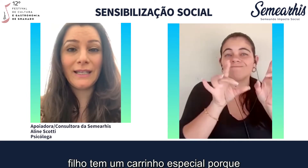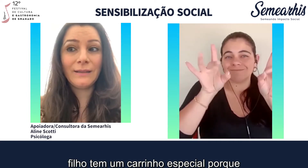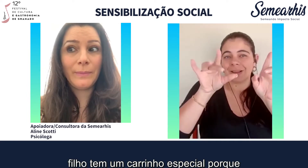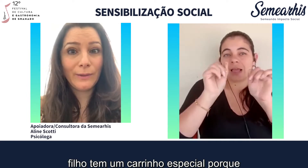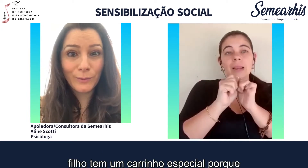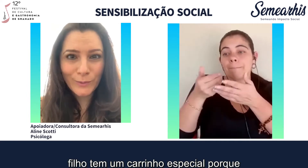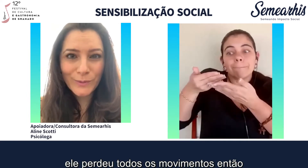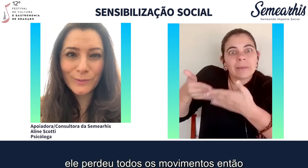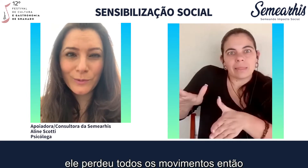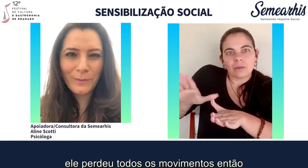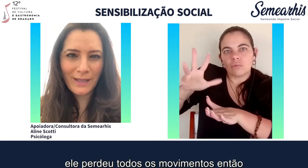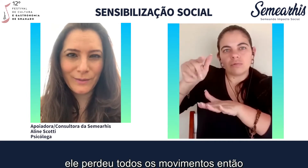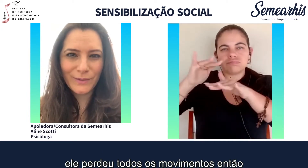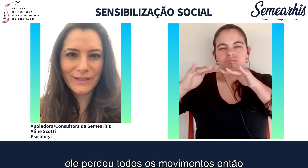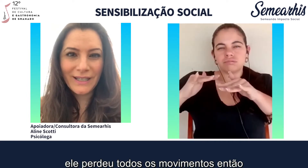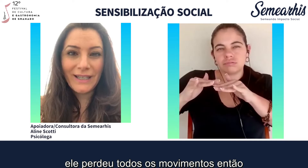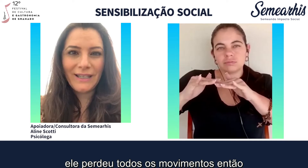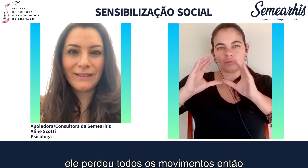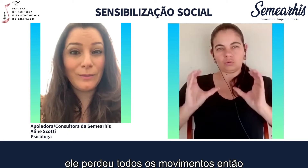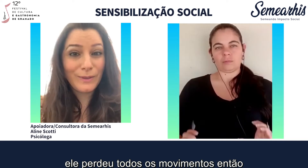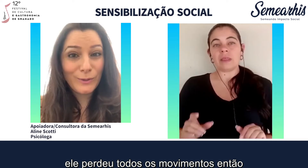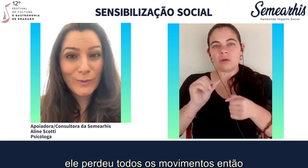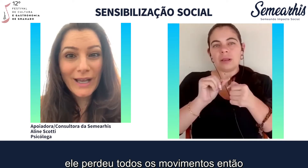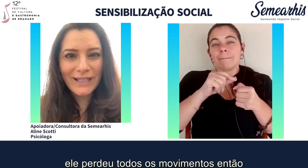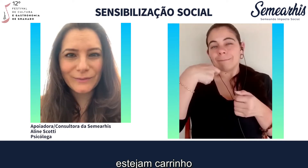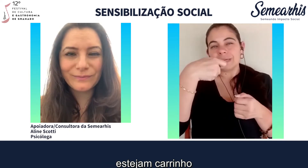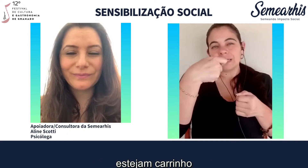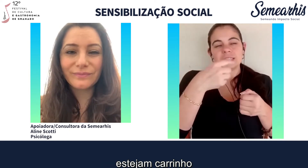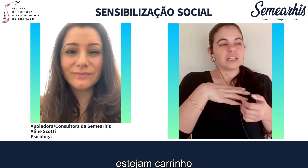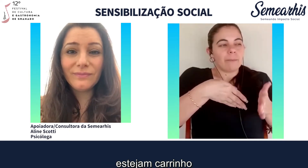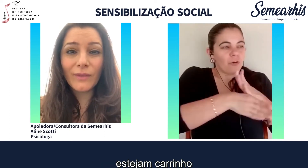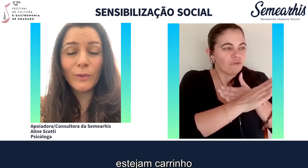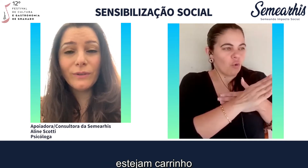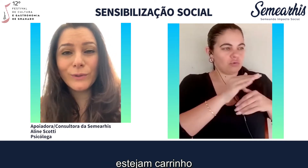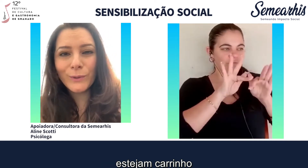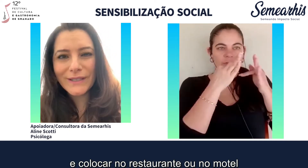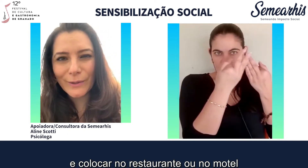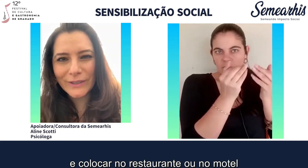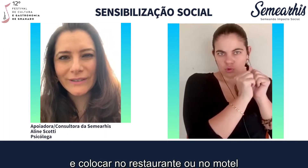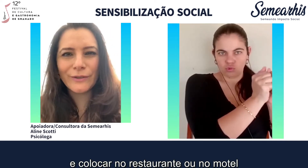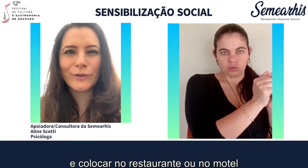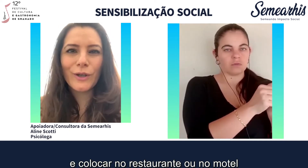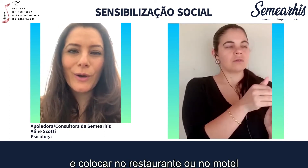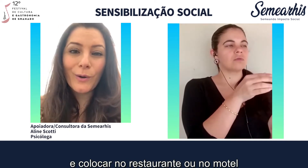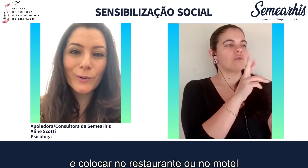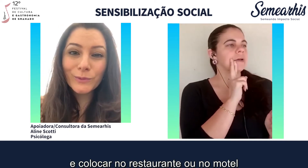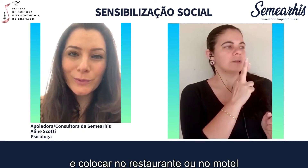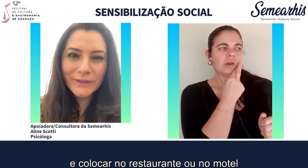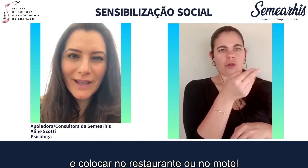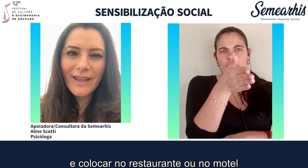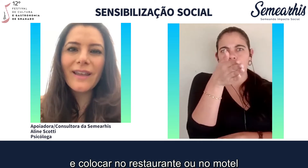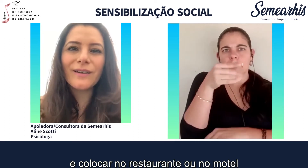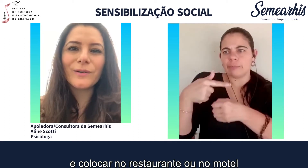porque ele perdeu todos os movimentos, então ele precisa de um carrinho. Quando eu vou num restaurante, ou